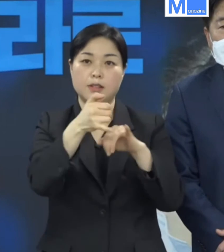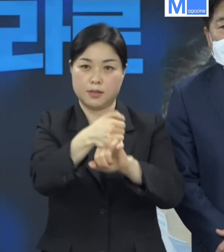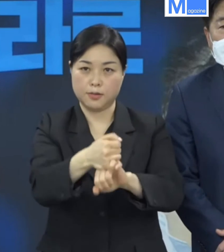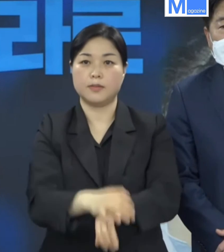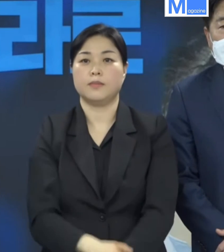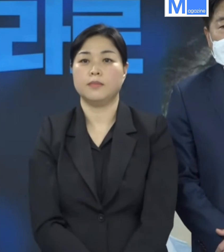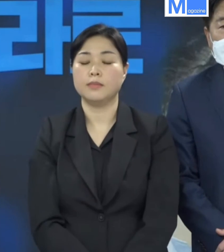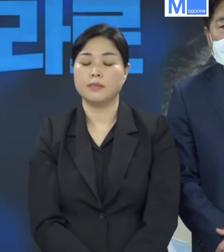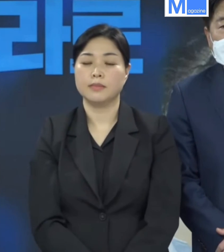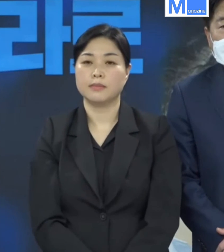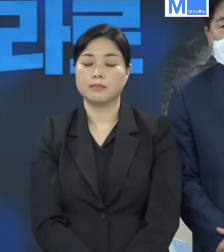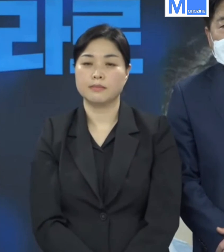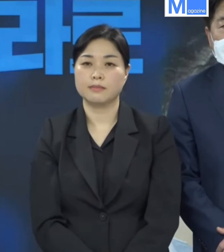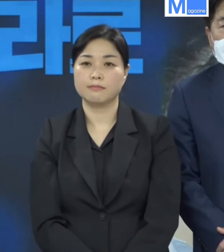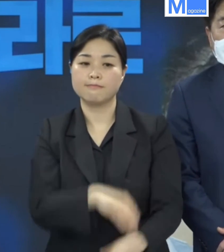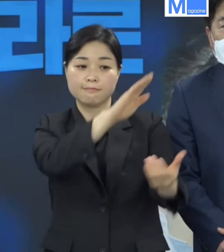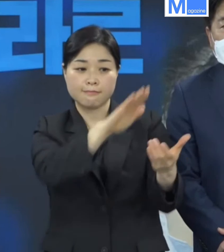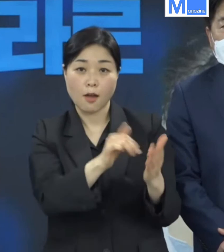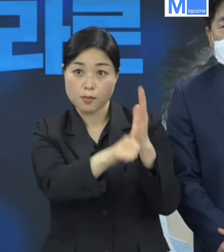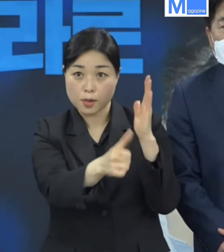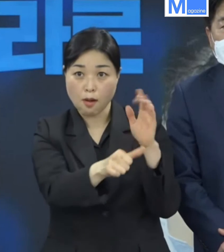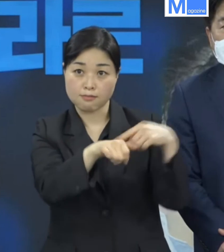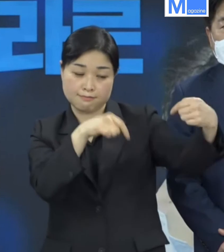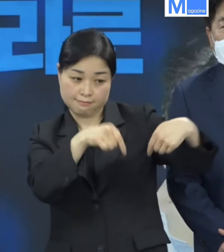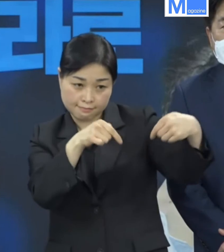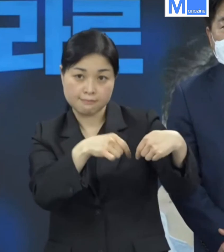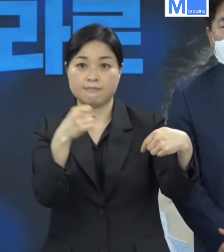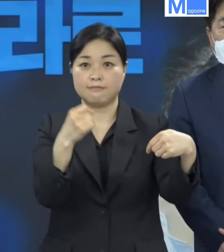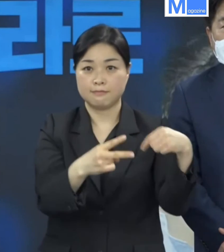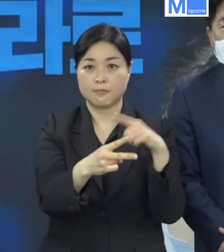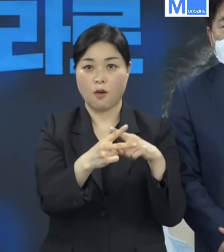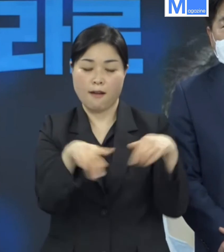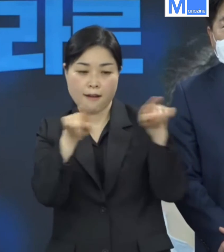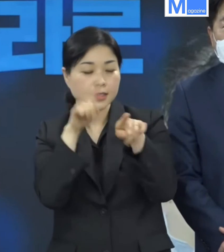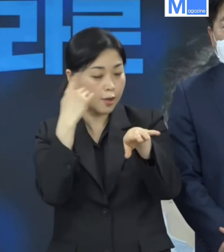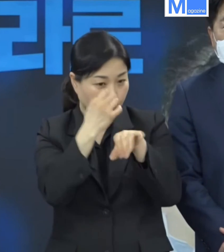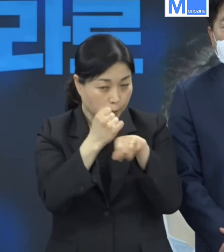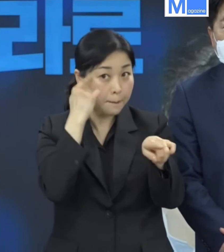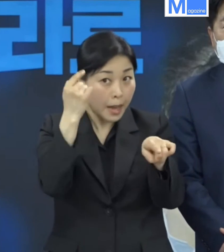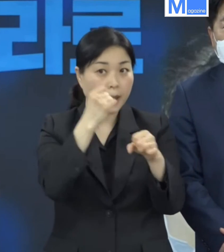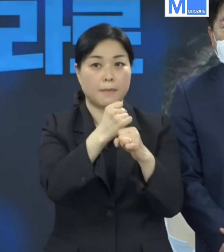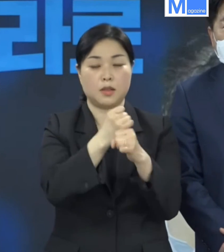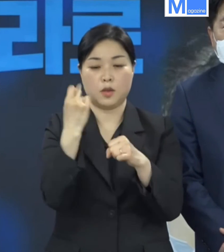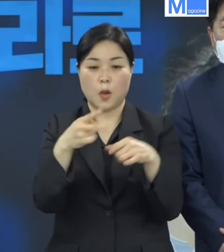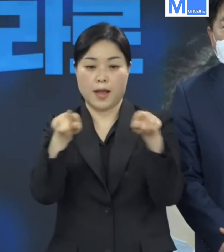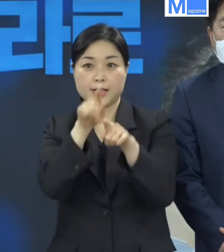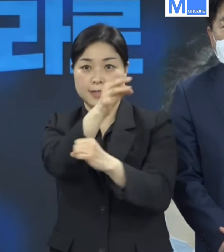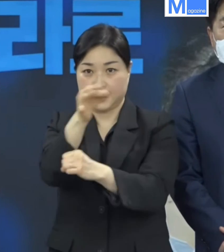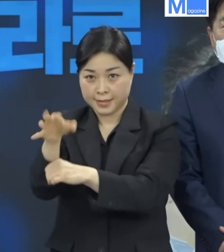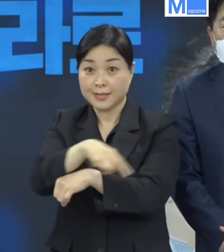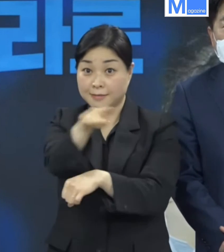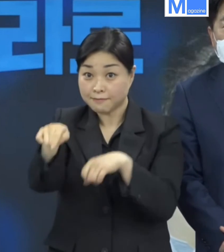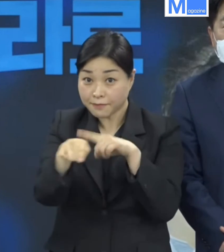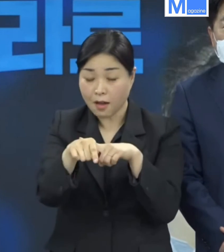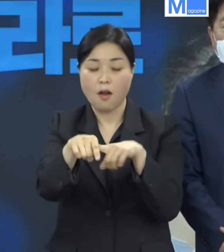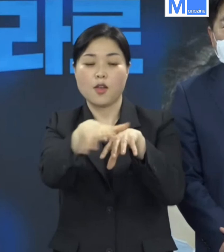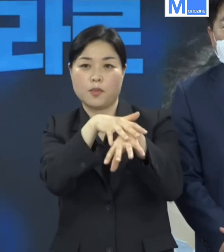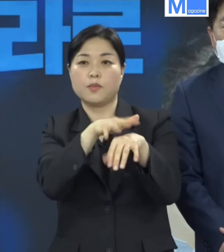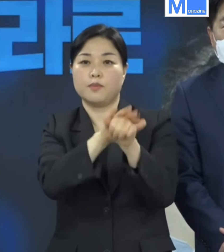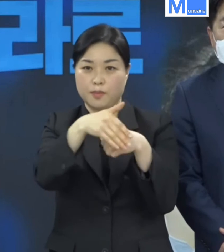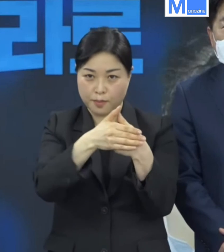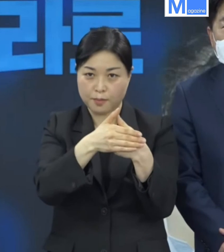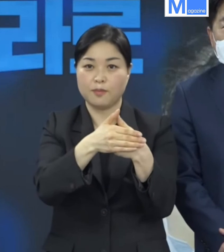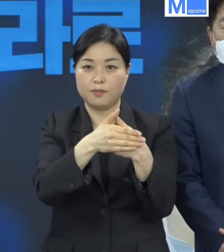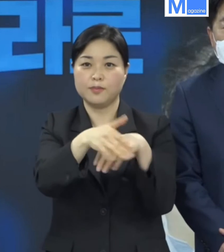지원하겠습니다. 이를 통해서 납품 단가 협상을 비롯해서 공동연구개발, 공동구매 같은 협동조합의